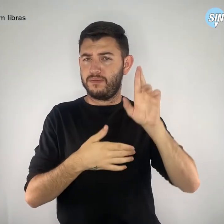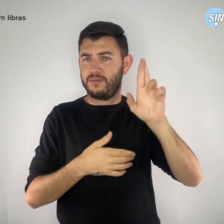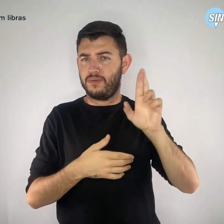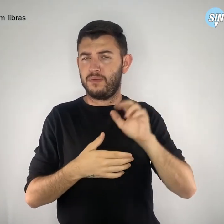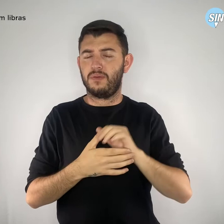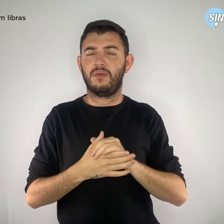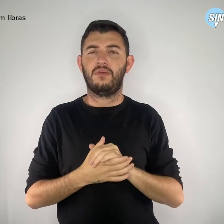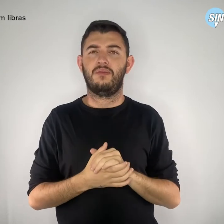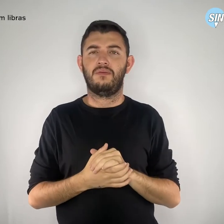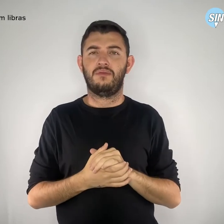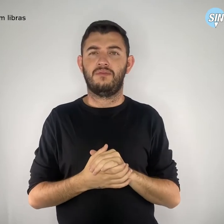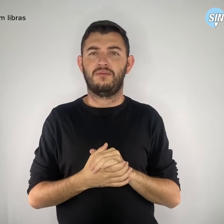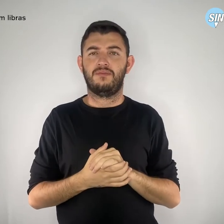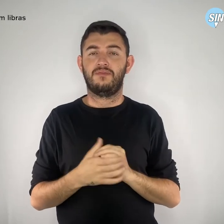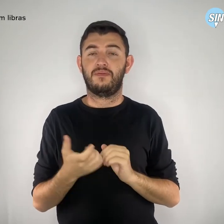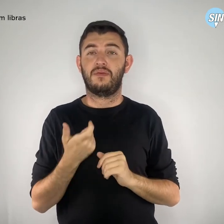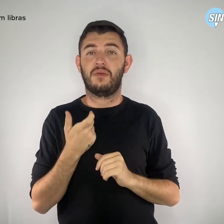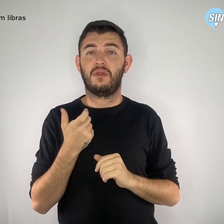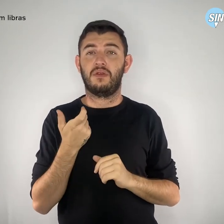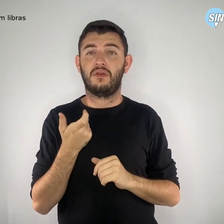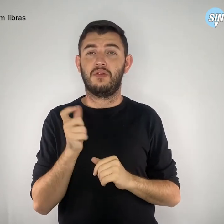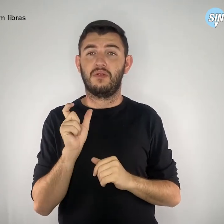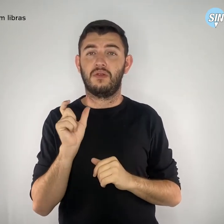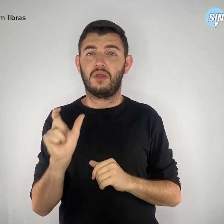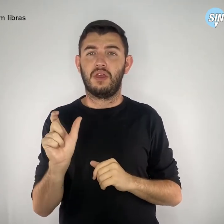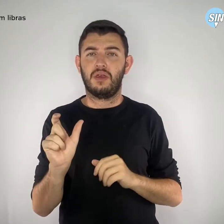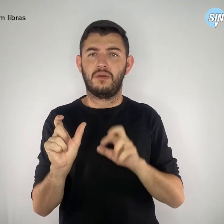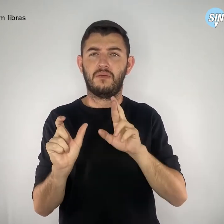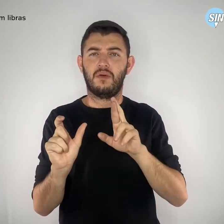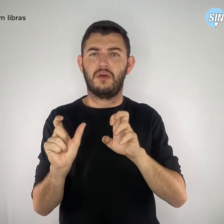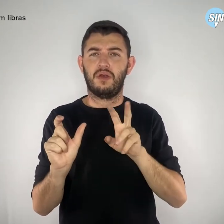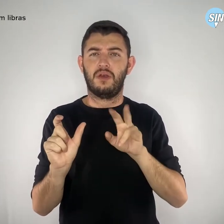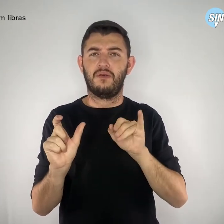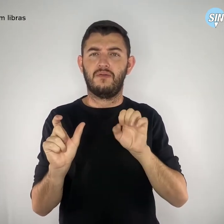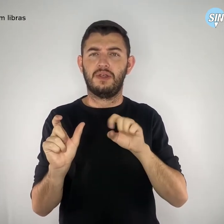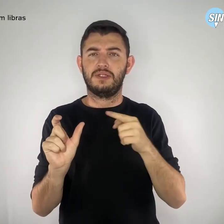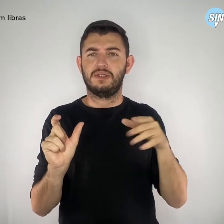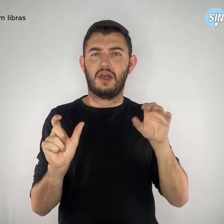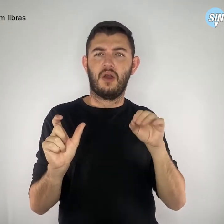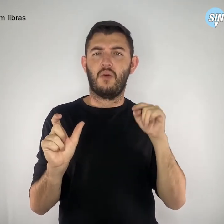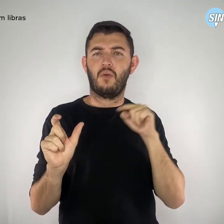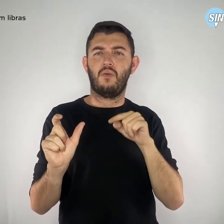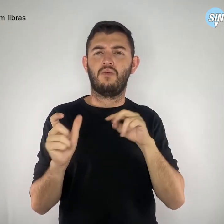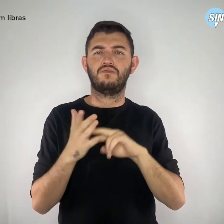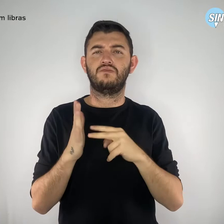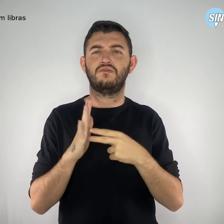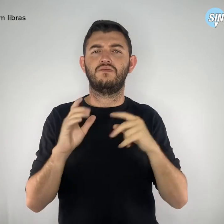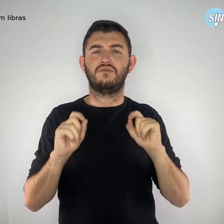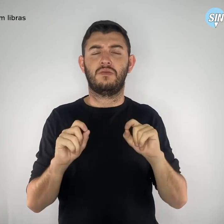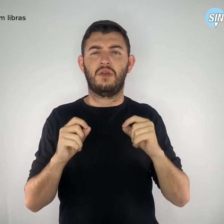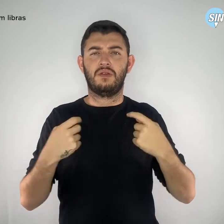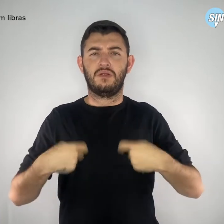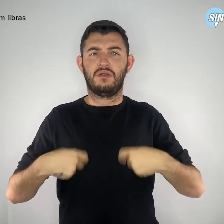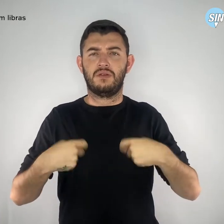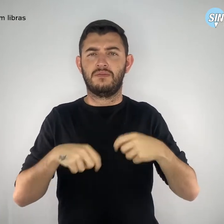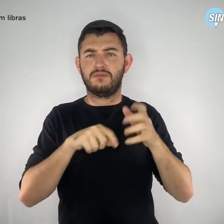O termo revisão refere-se à necessidade de analisar como a